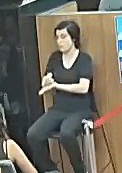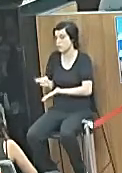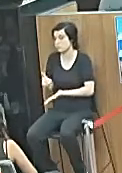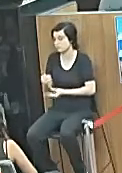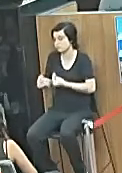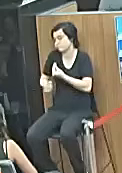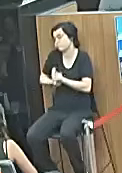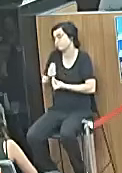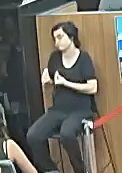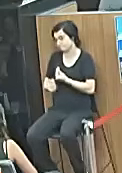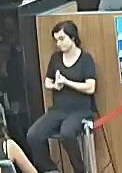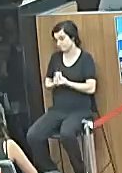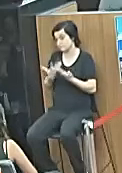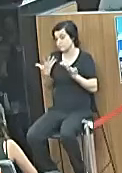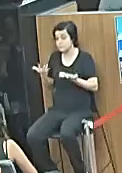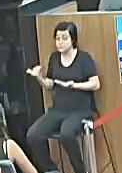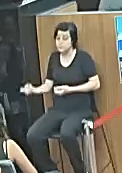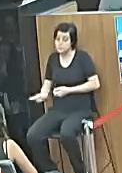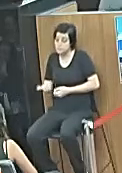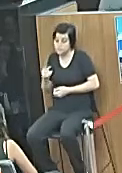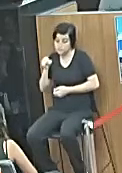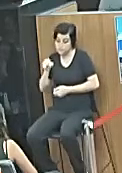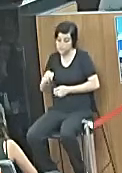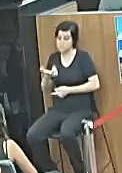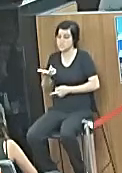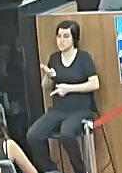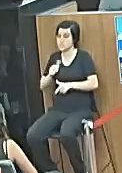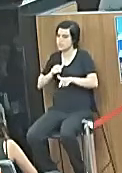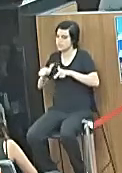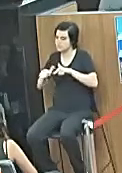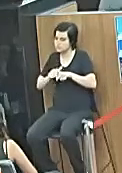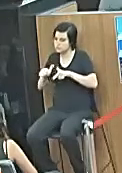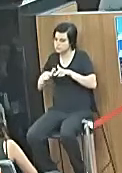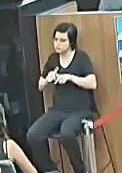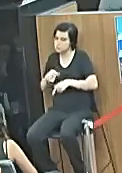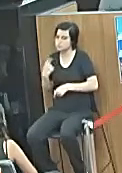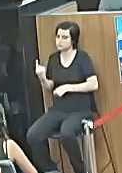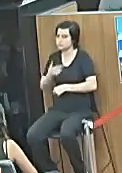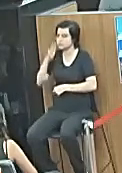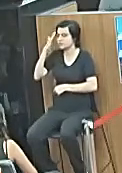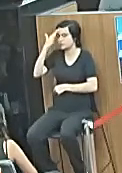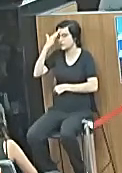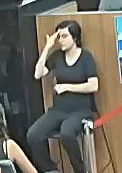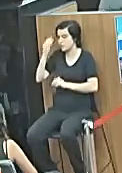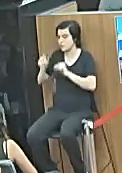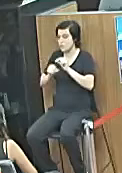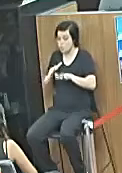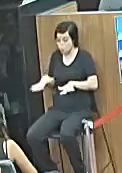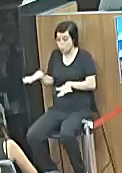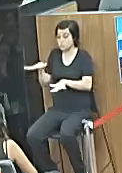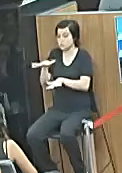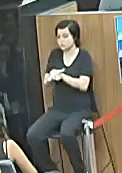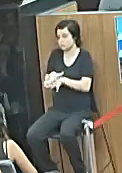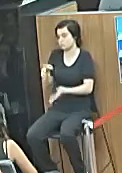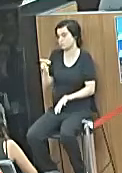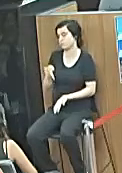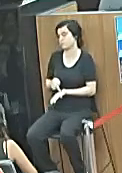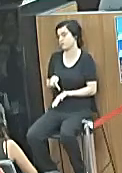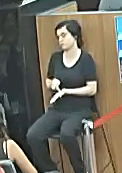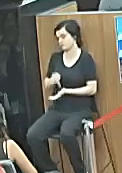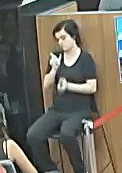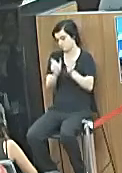desse eixo de trabalho que tenha compreensão que a gente consiga é incluir essas pessoas da melhor maneira